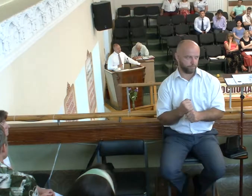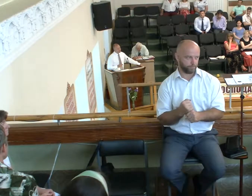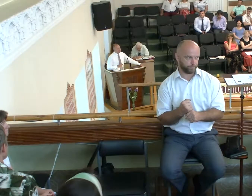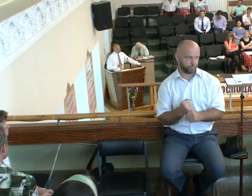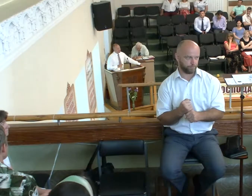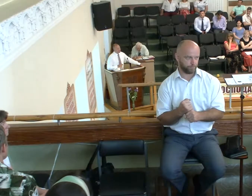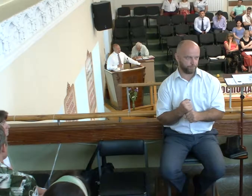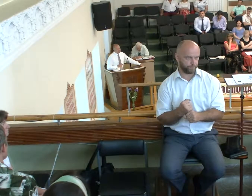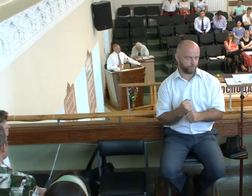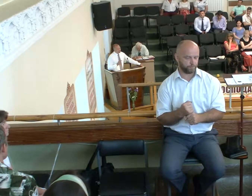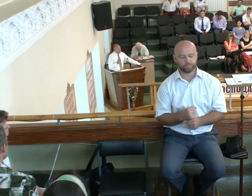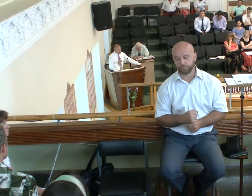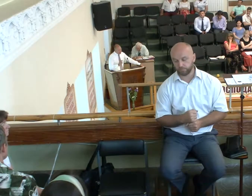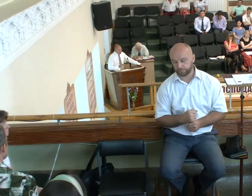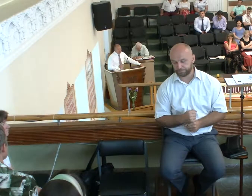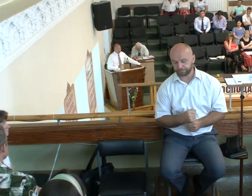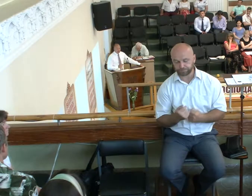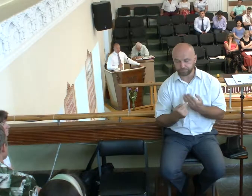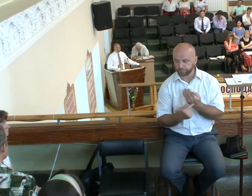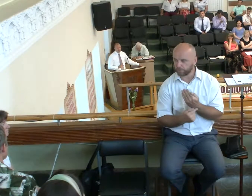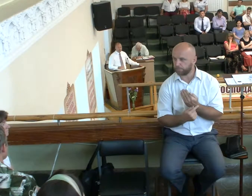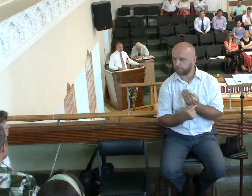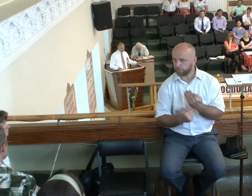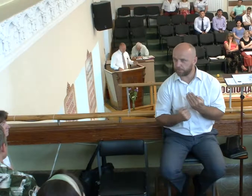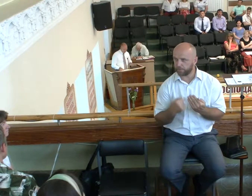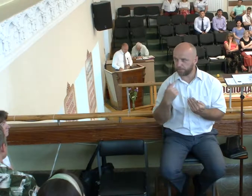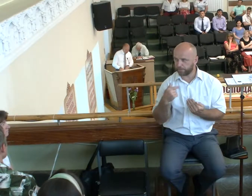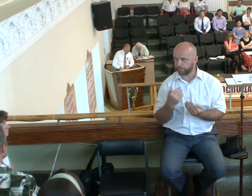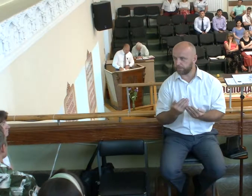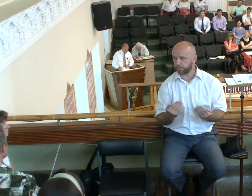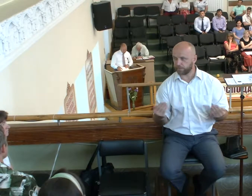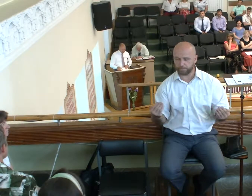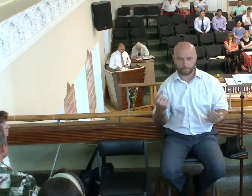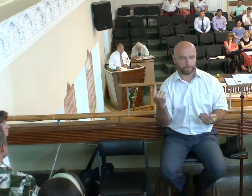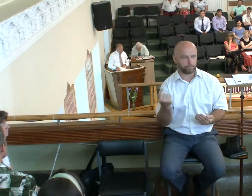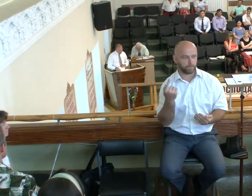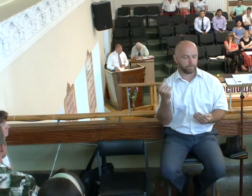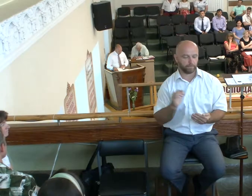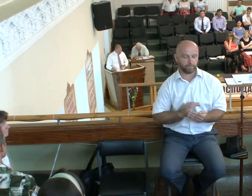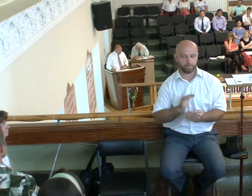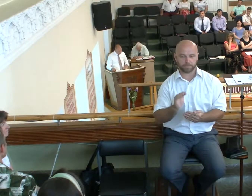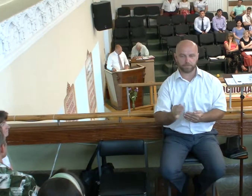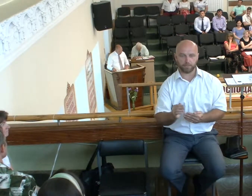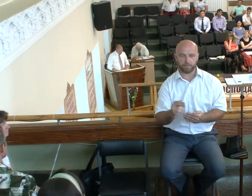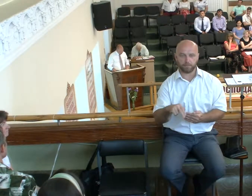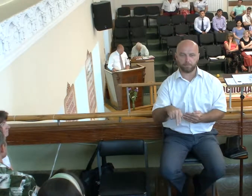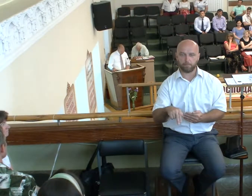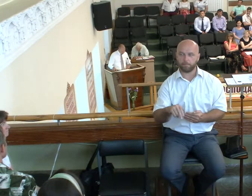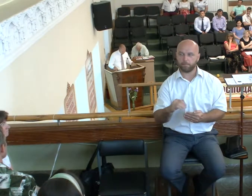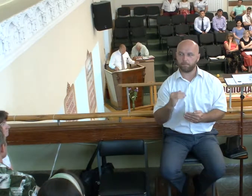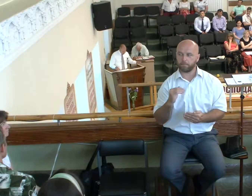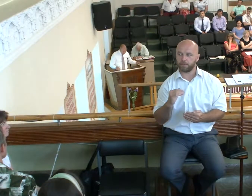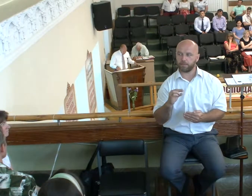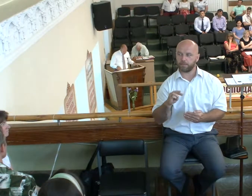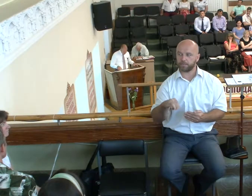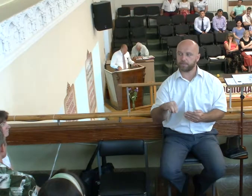все. Писание говорит нам, первое послание Петра,